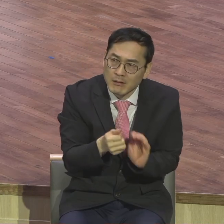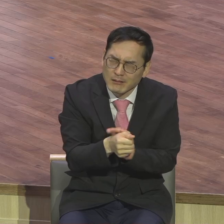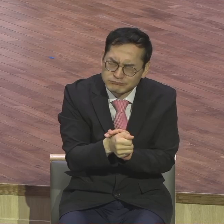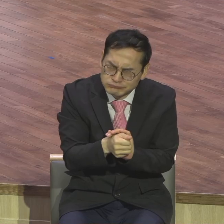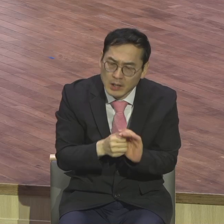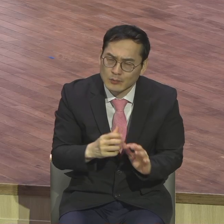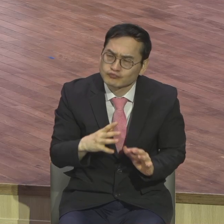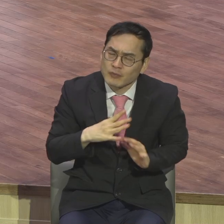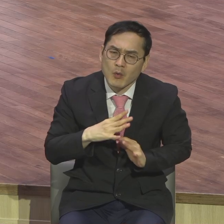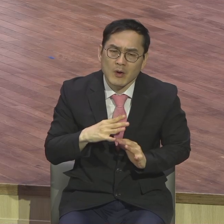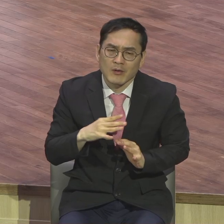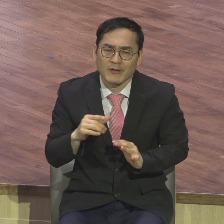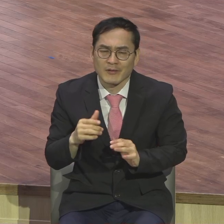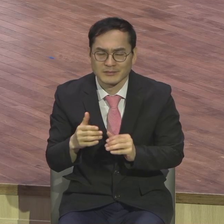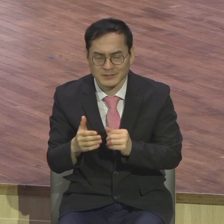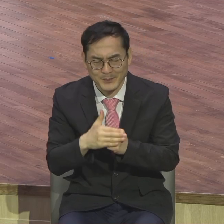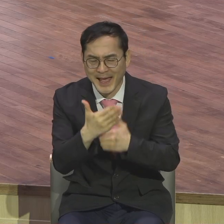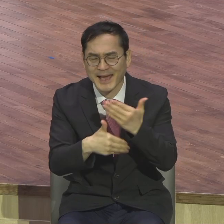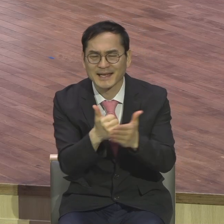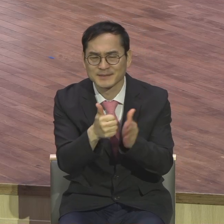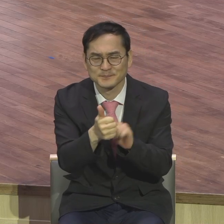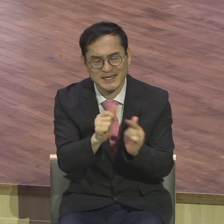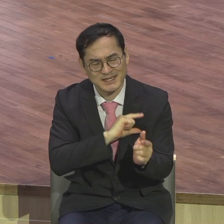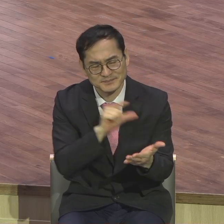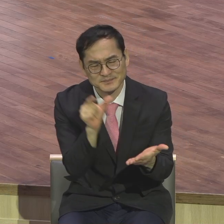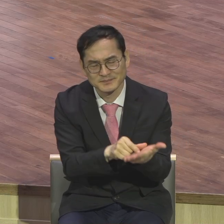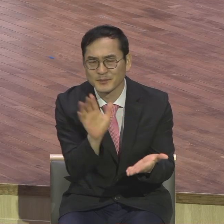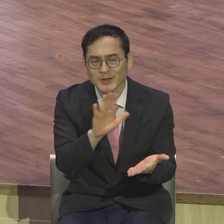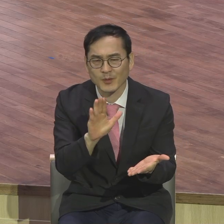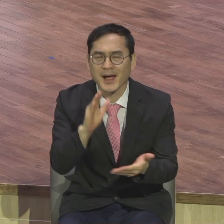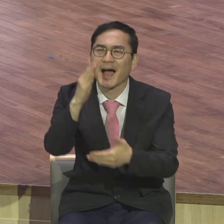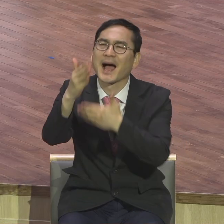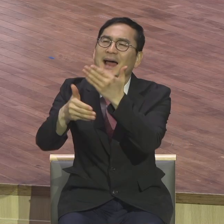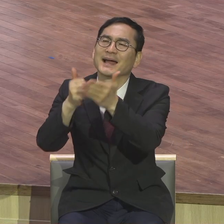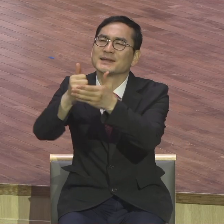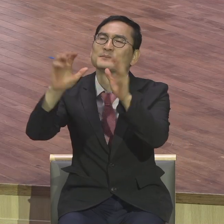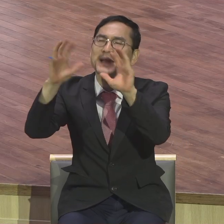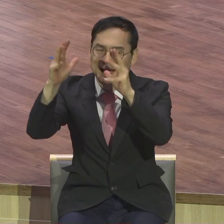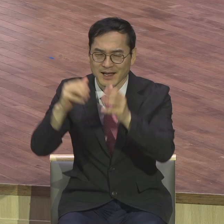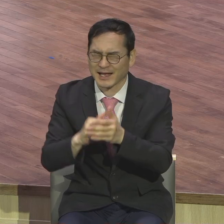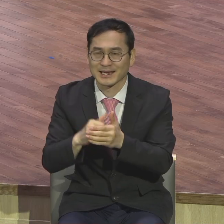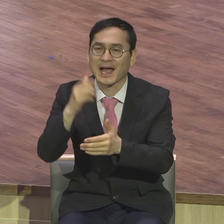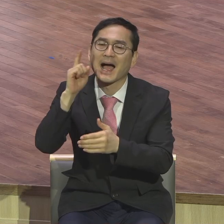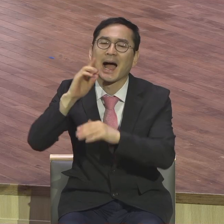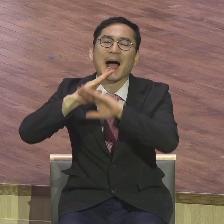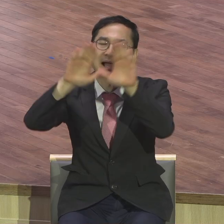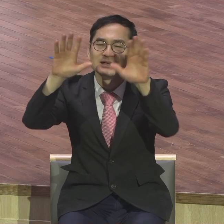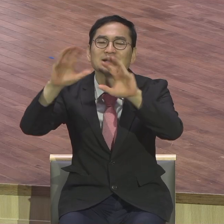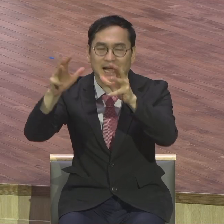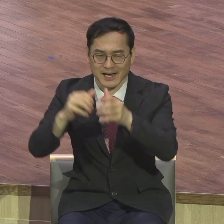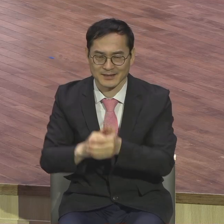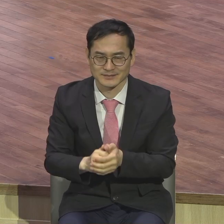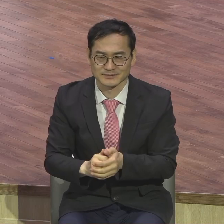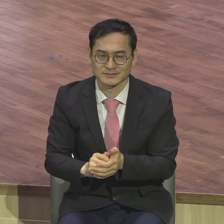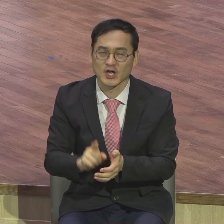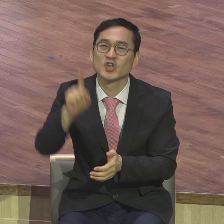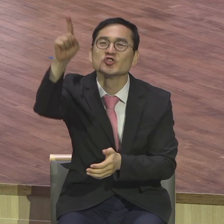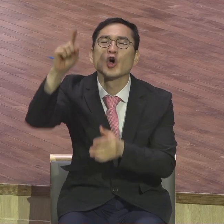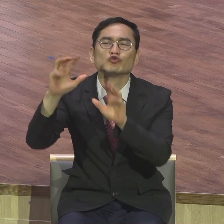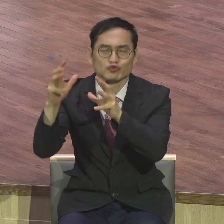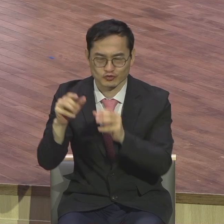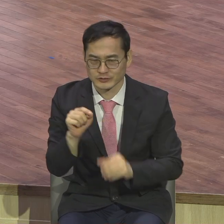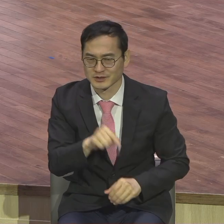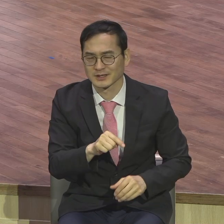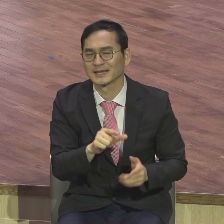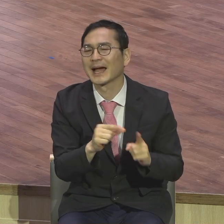그래서 하늘나라, 천국 이렇게 표현을 한 것입니다. 마태는 천국의 본질과